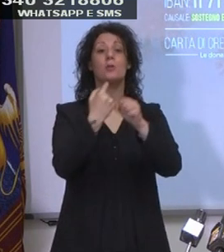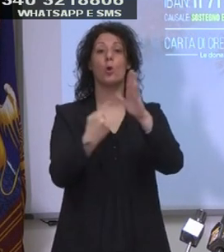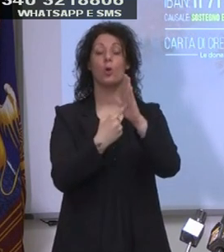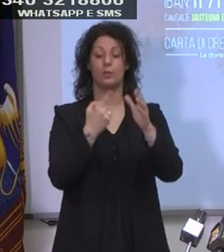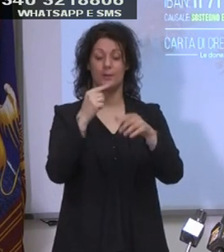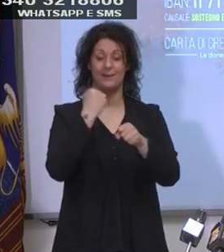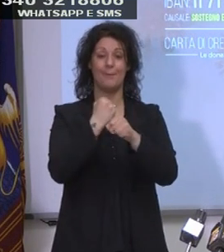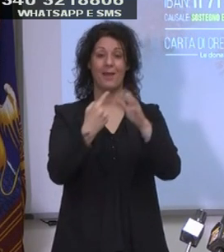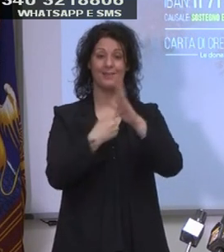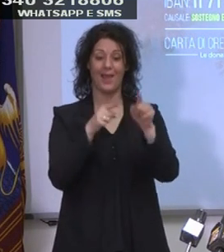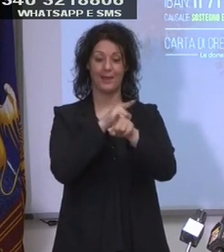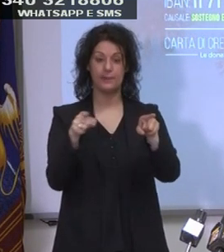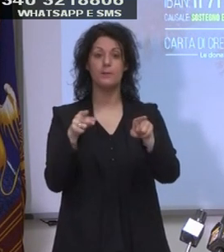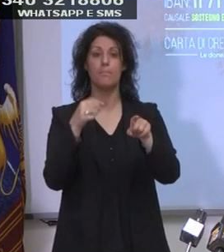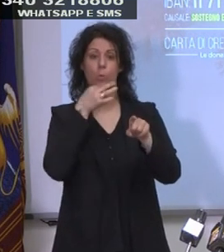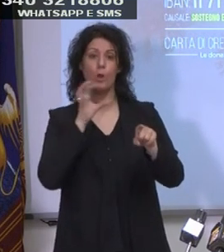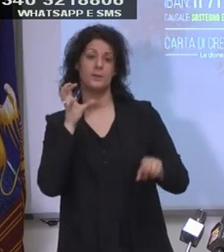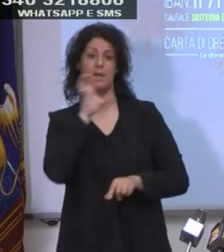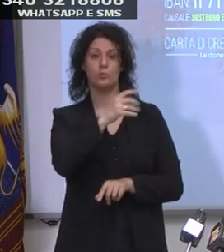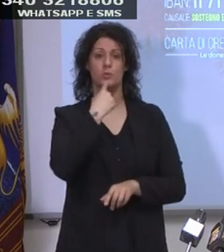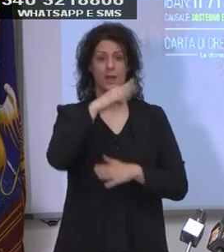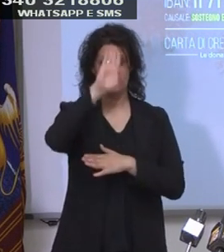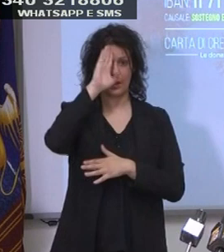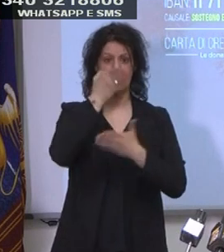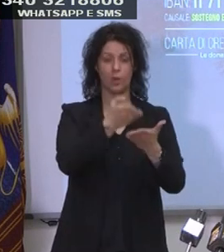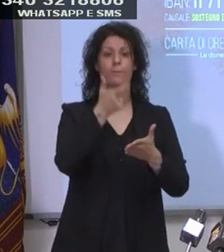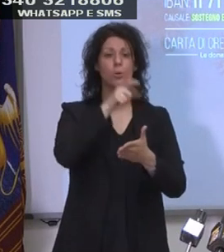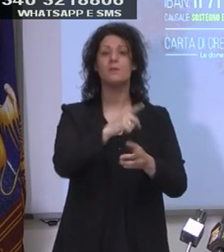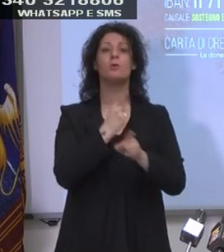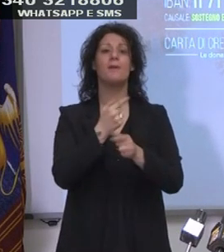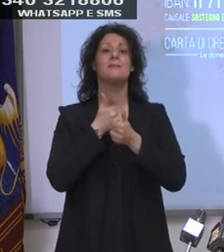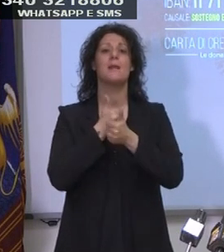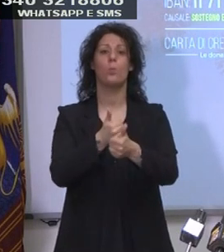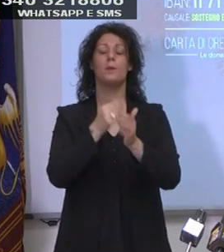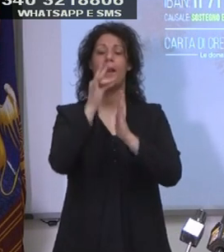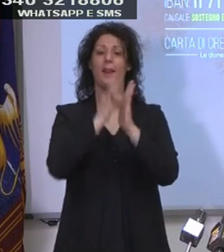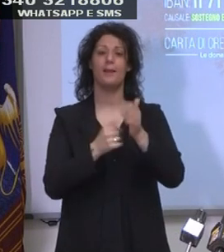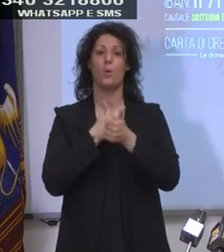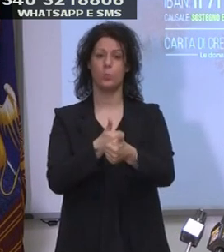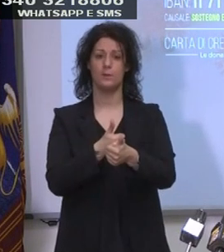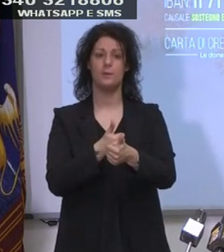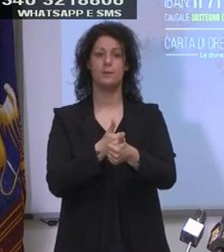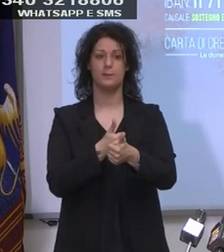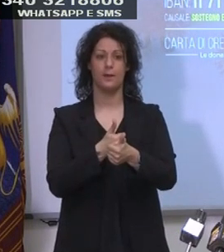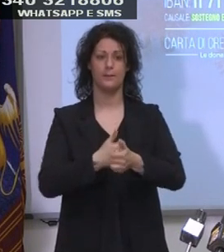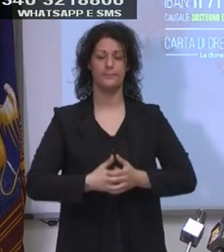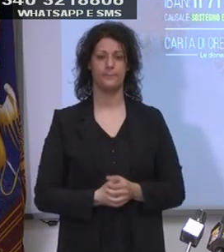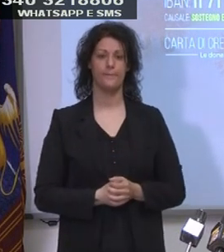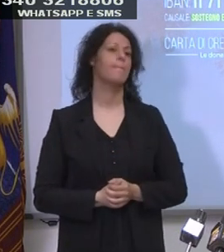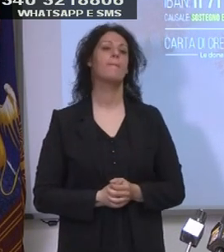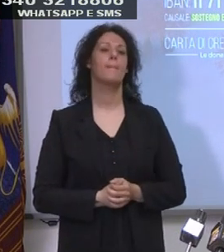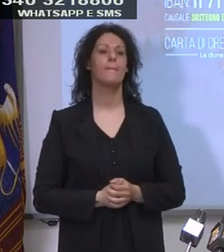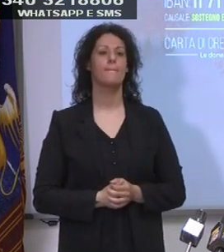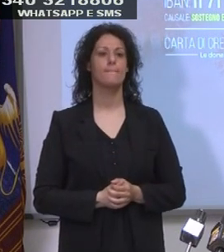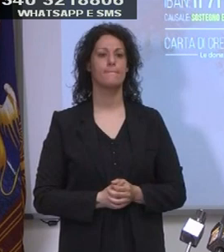linee guida INAIL c'è un vulnus giuridico, certo, con l'onere della prova a carico di chi avvia. Vabbè, ovviamente questa...